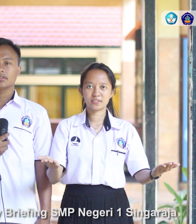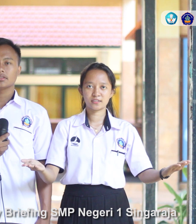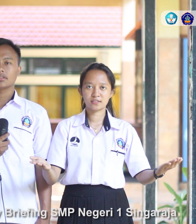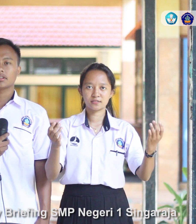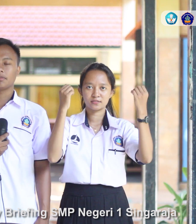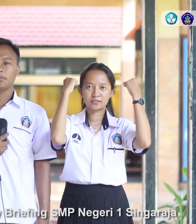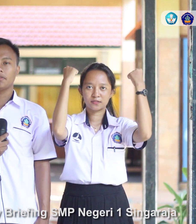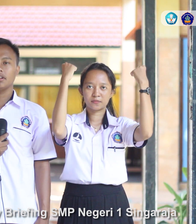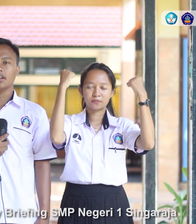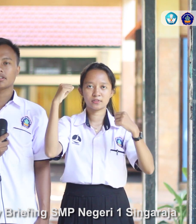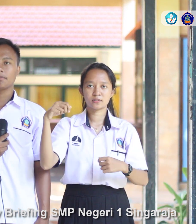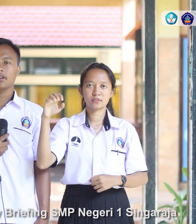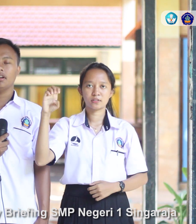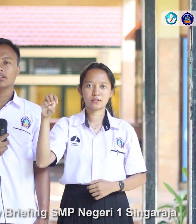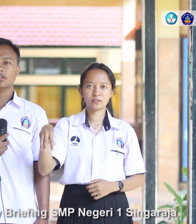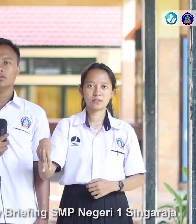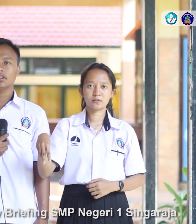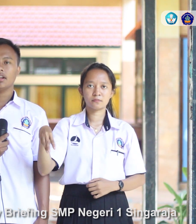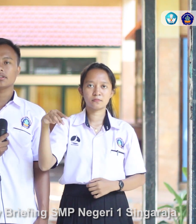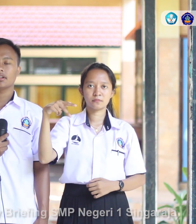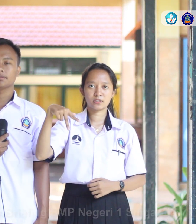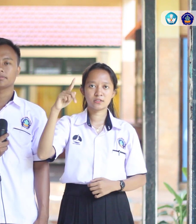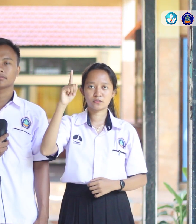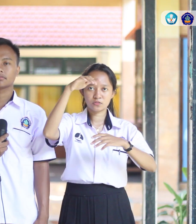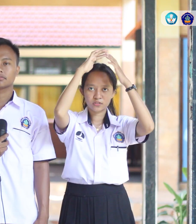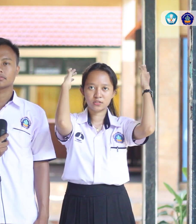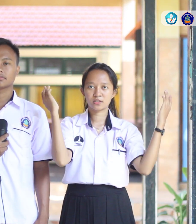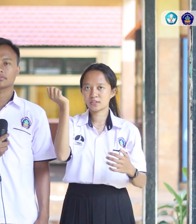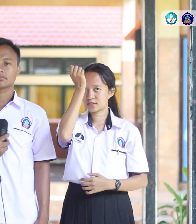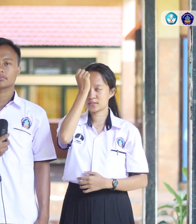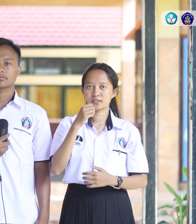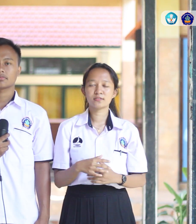Demikian safety briefing SMP Negeri 1 Singaraja.